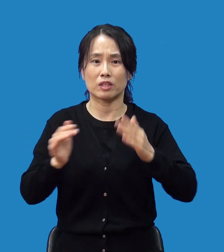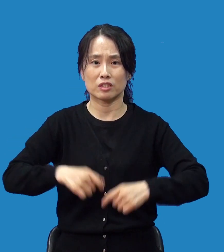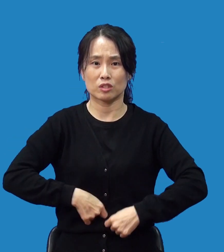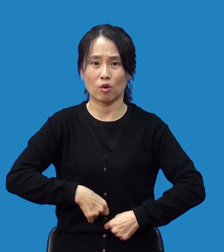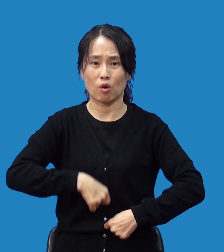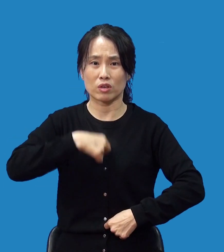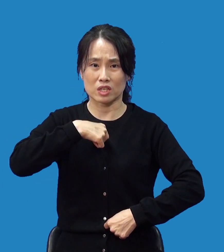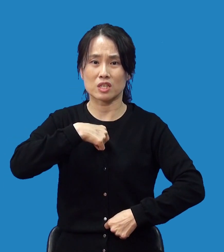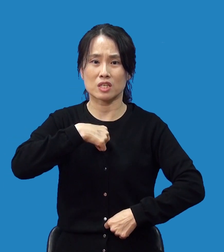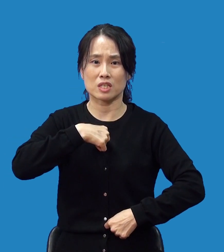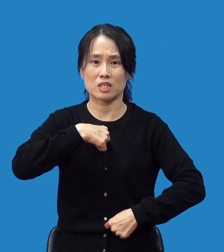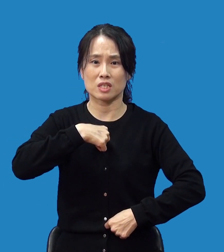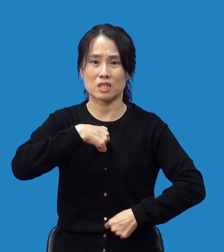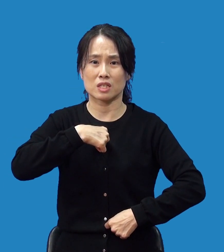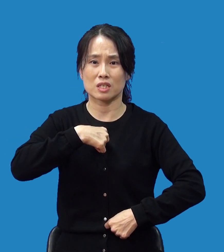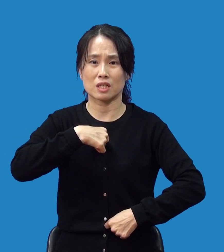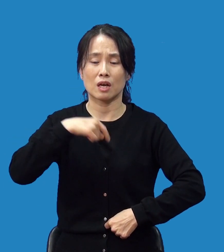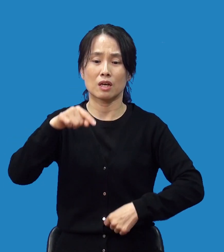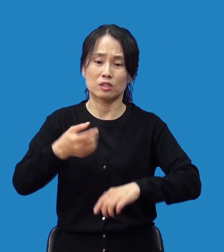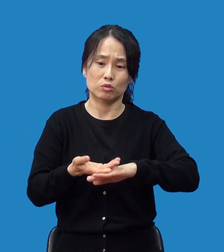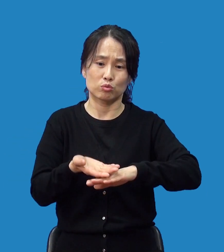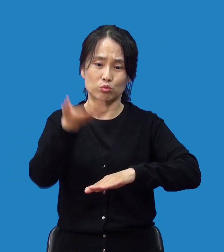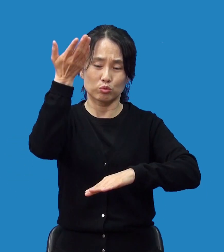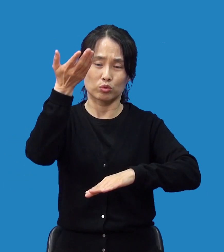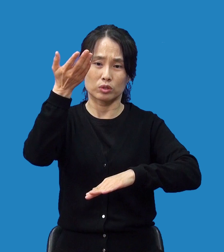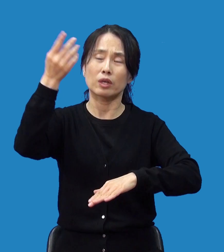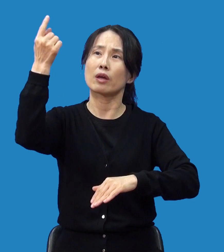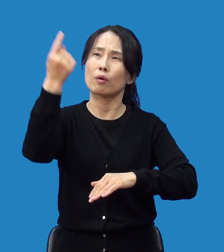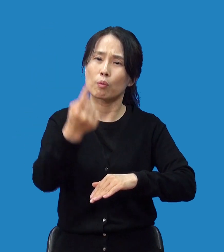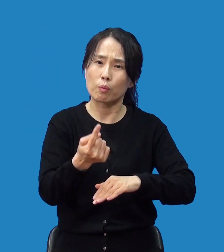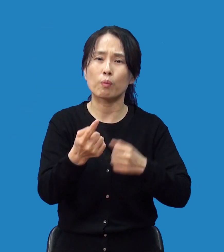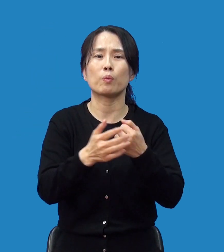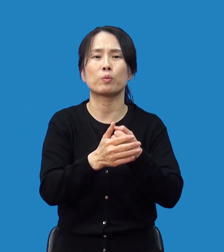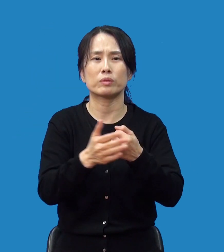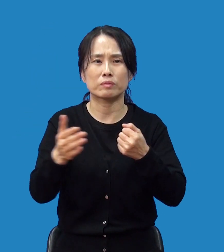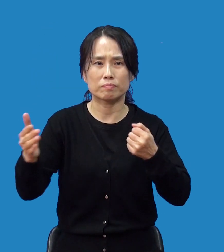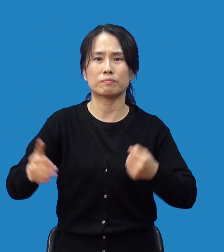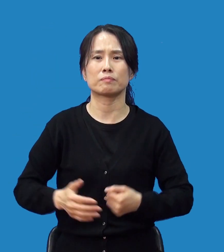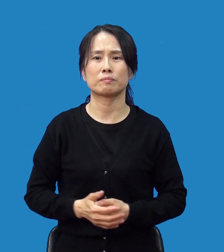정의, 미스파트가 그 위에 불기 때문에 그래요.